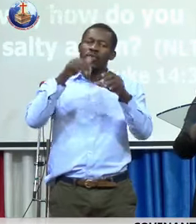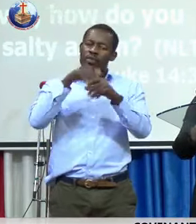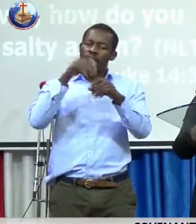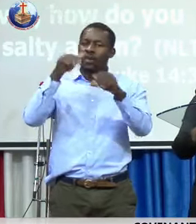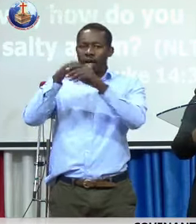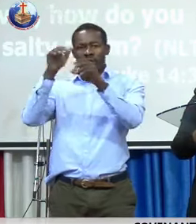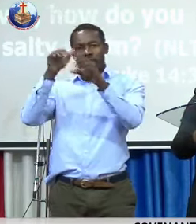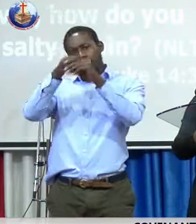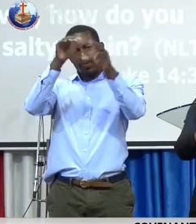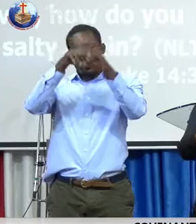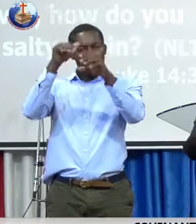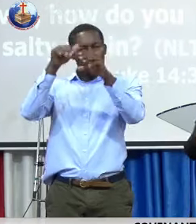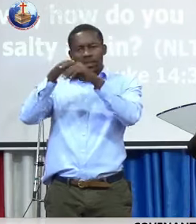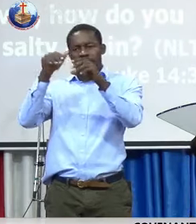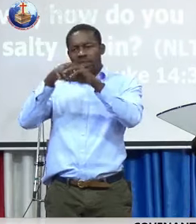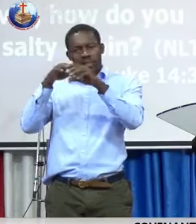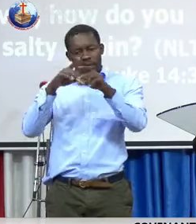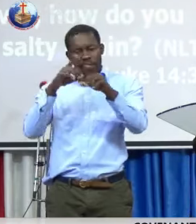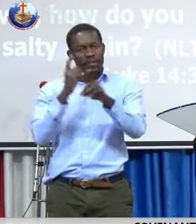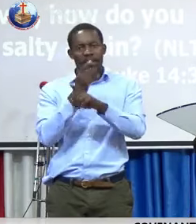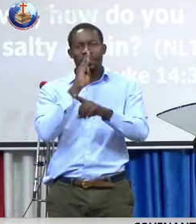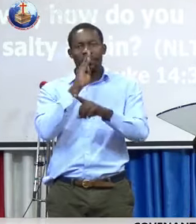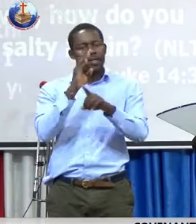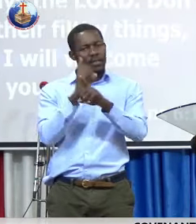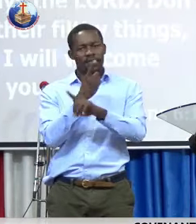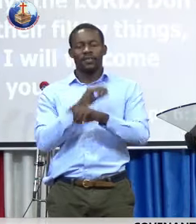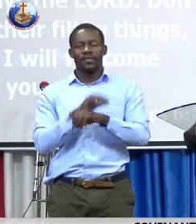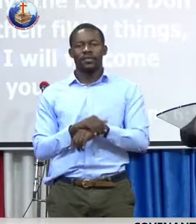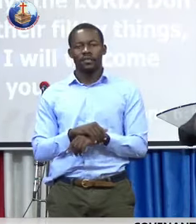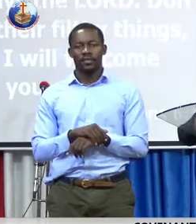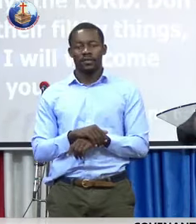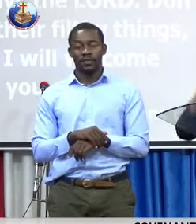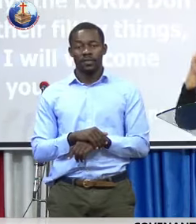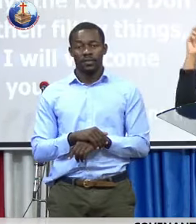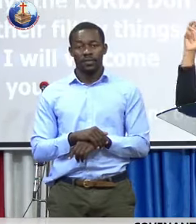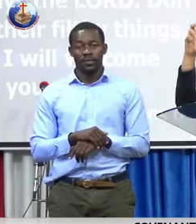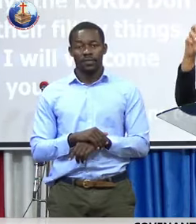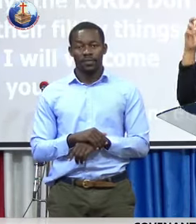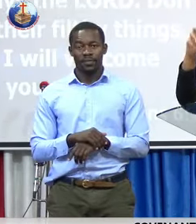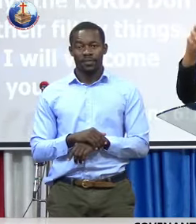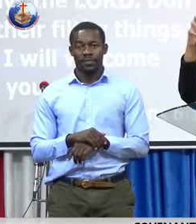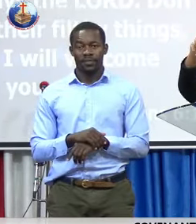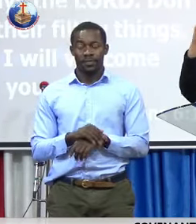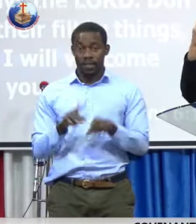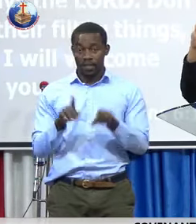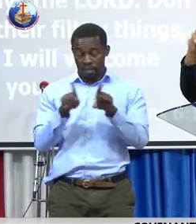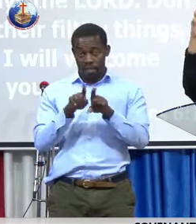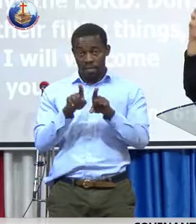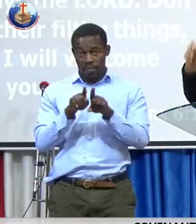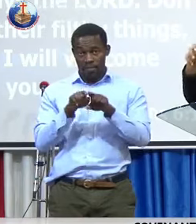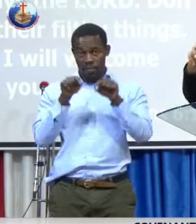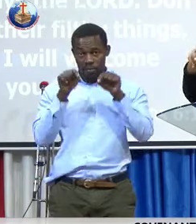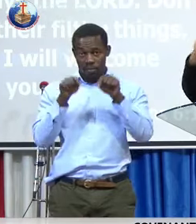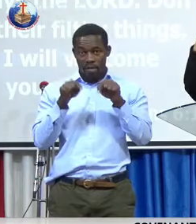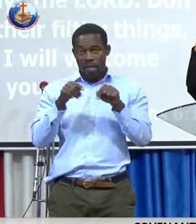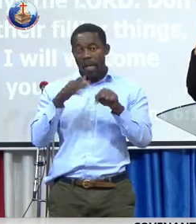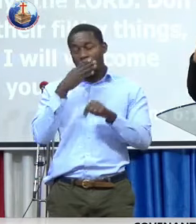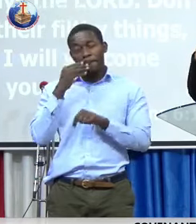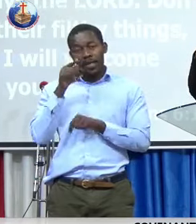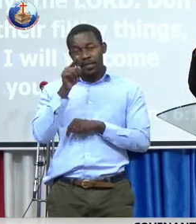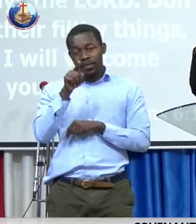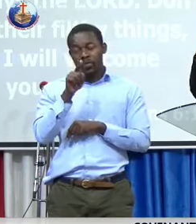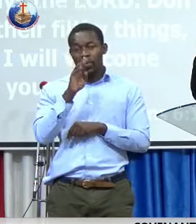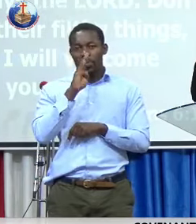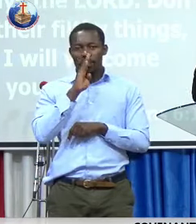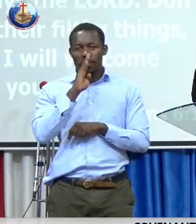Korintho 2:6-17 inasema kwamba ondokeni na mujitenge na wao. That is how we are supposed to be